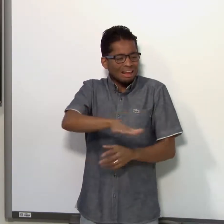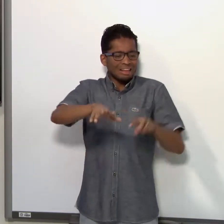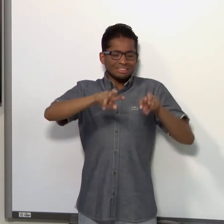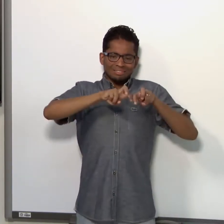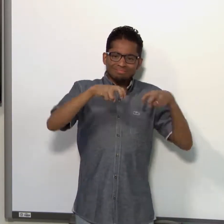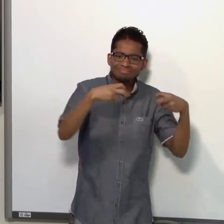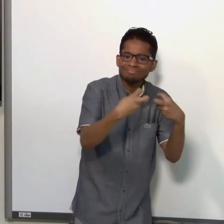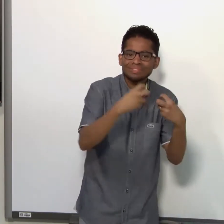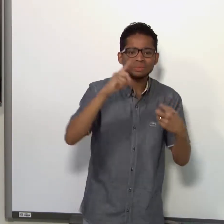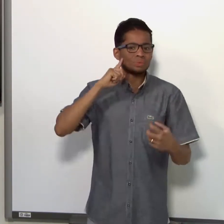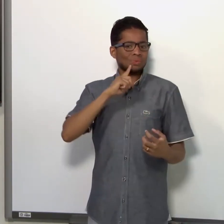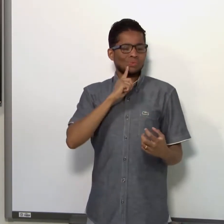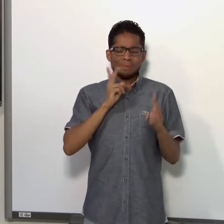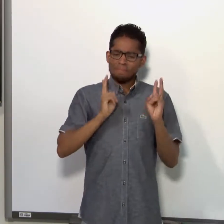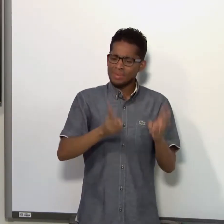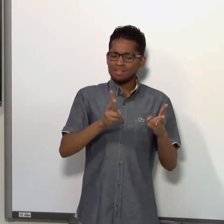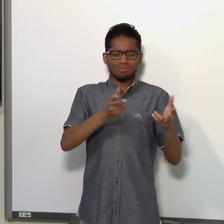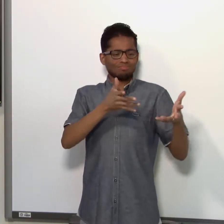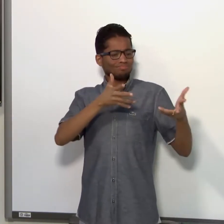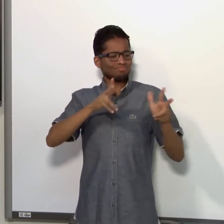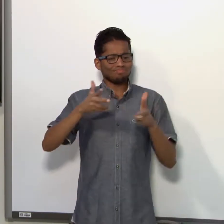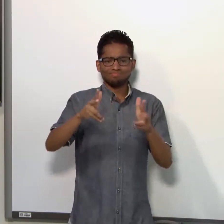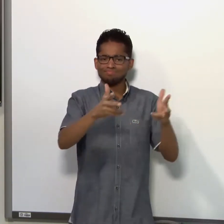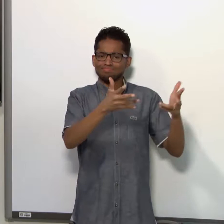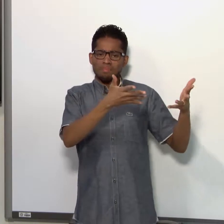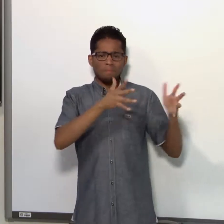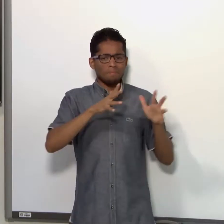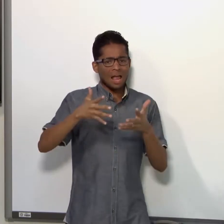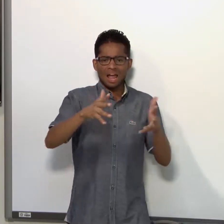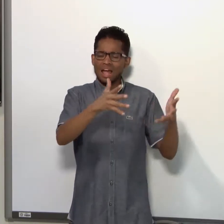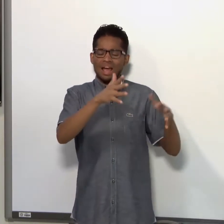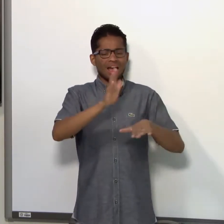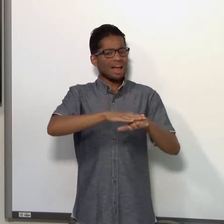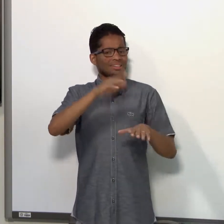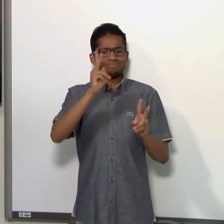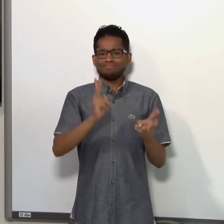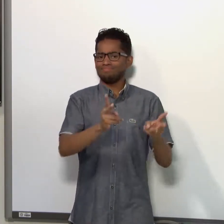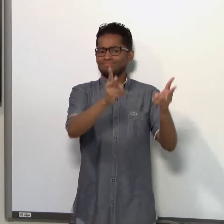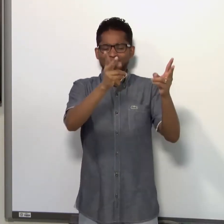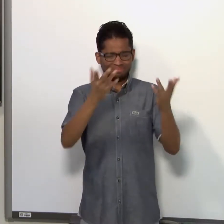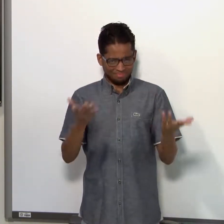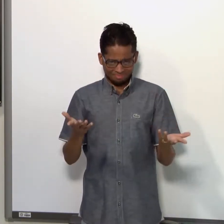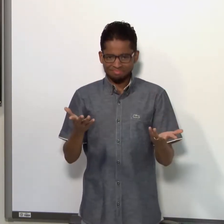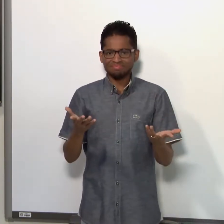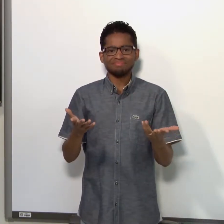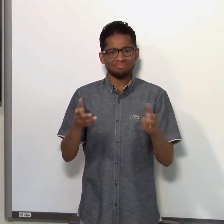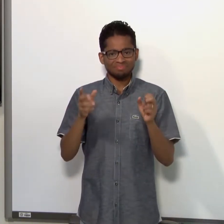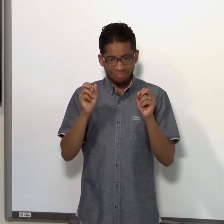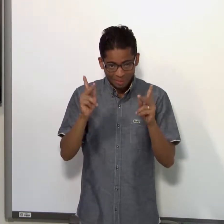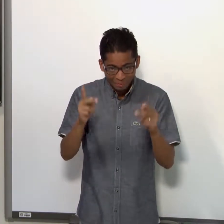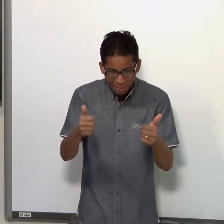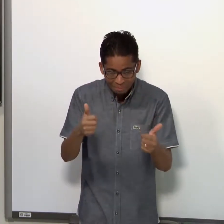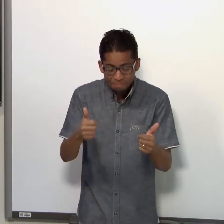na comunidade surda, através do contato entre os surdos, crianças surdas,